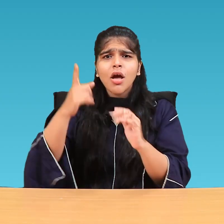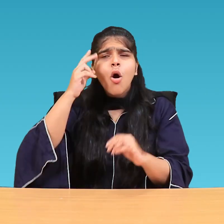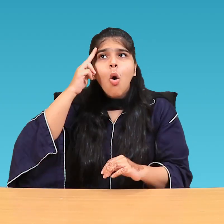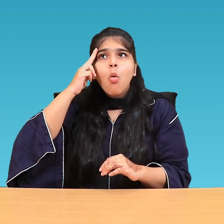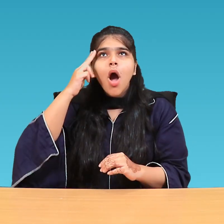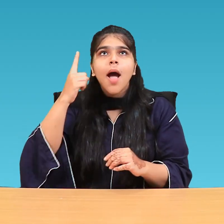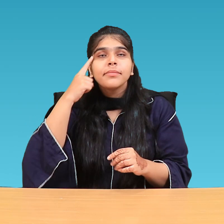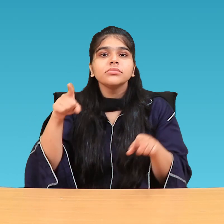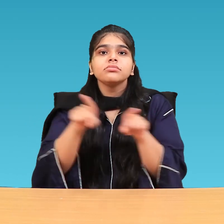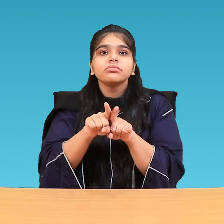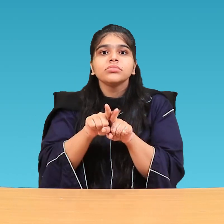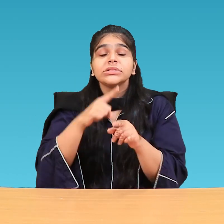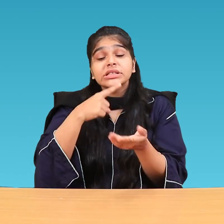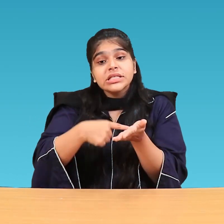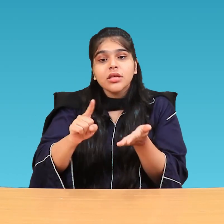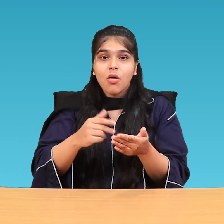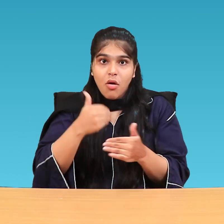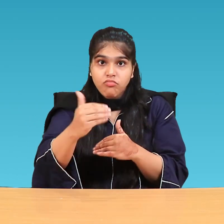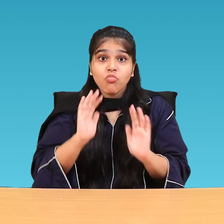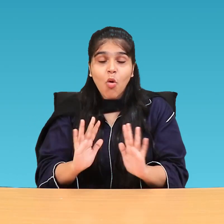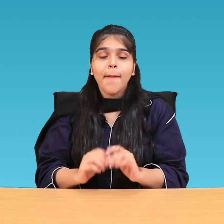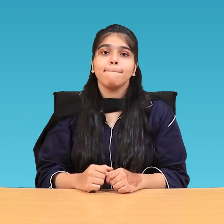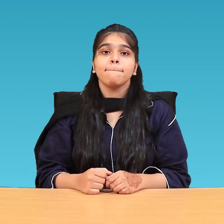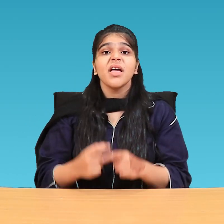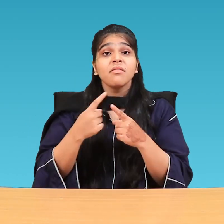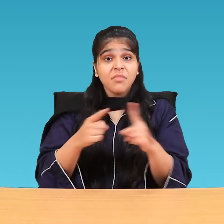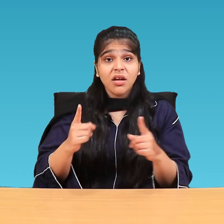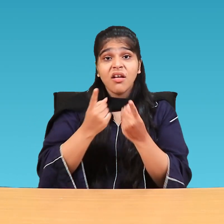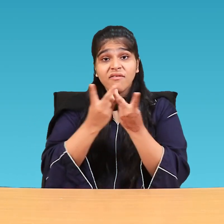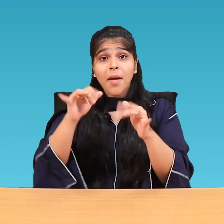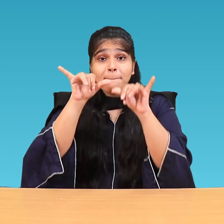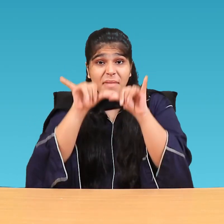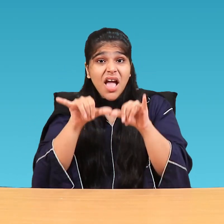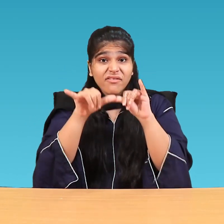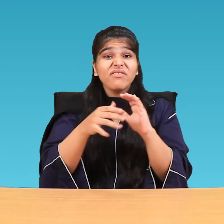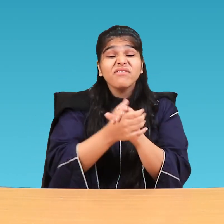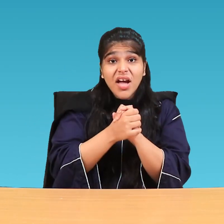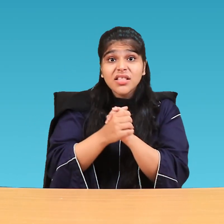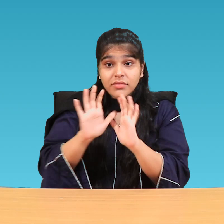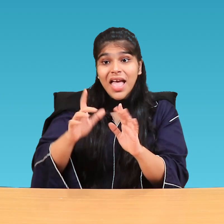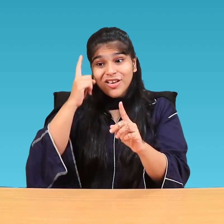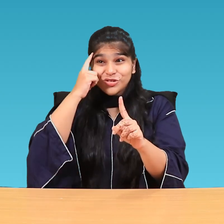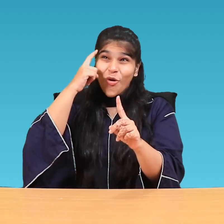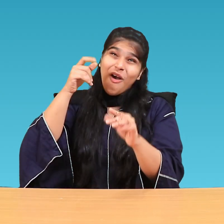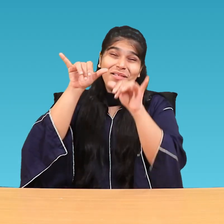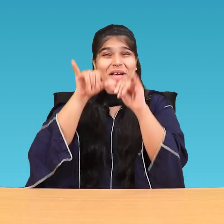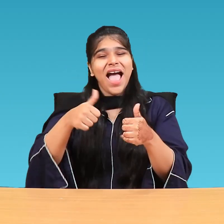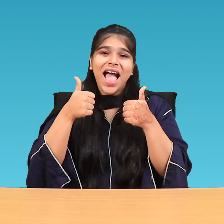ट्रू, बट बहुत सारे वेल इंटेंशन प्लान, ऐसे वादे जिनकी इंटेंशंस अच्छी होती हैं,